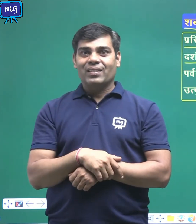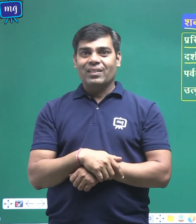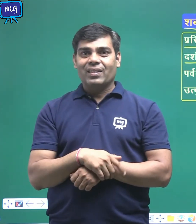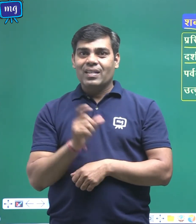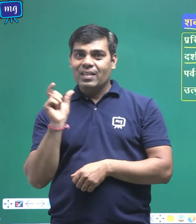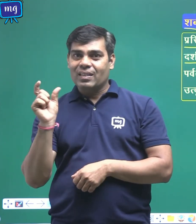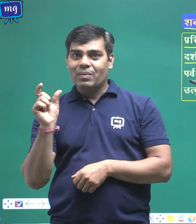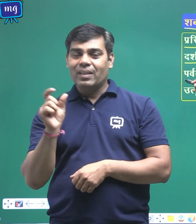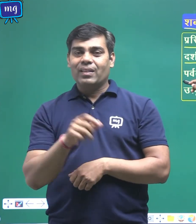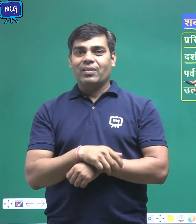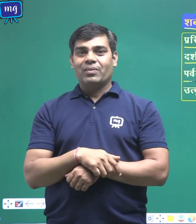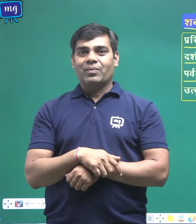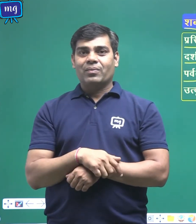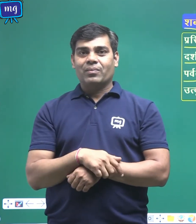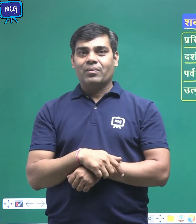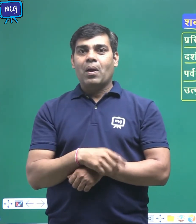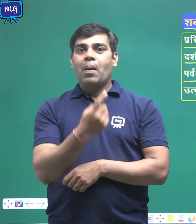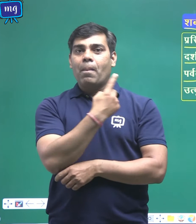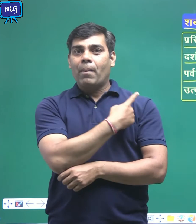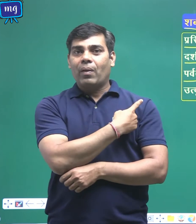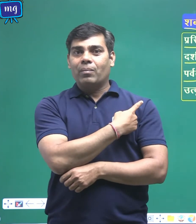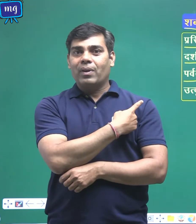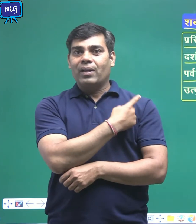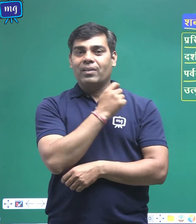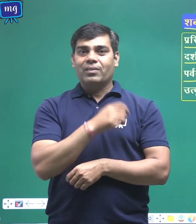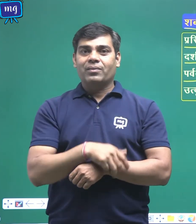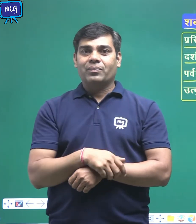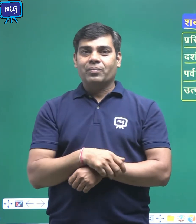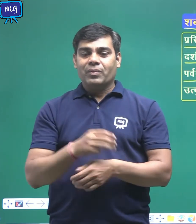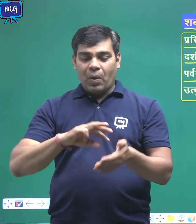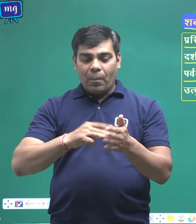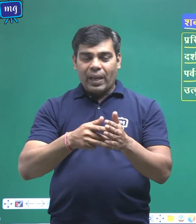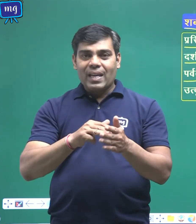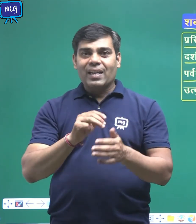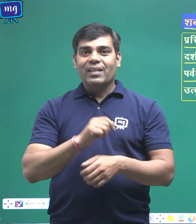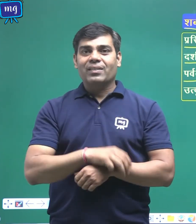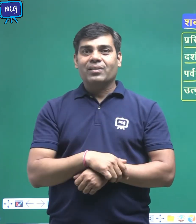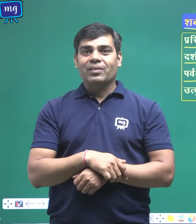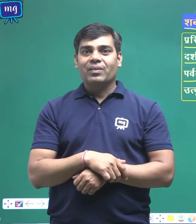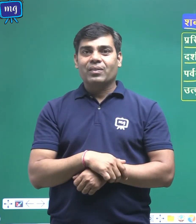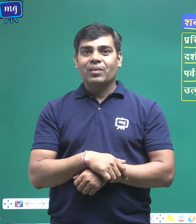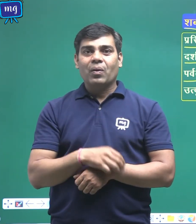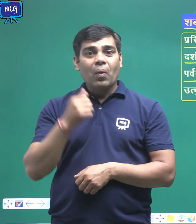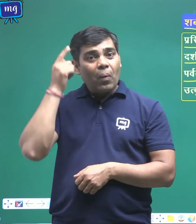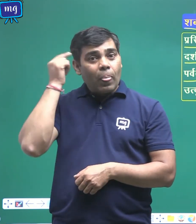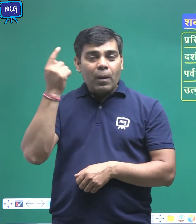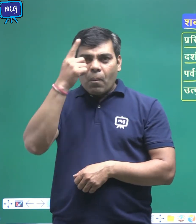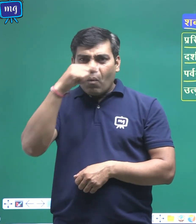शब्द है पर्वतमाला, अर्थ है पहाड़ों की